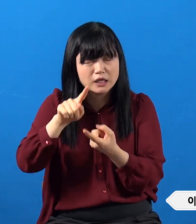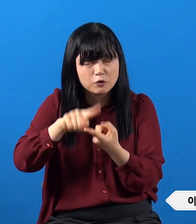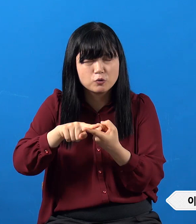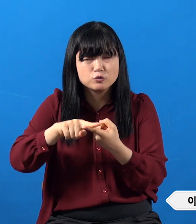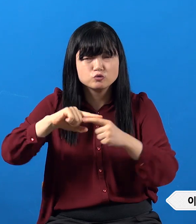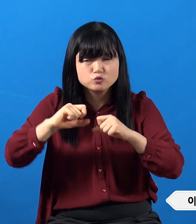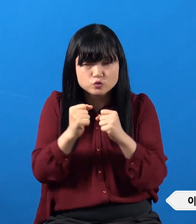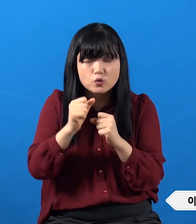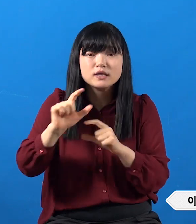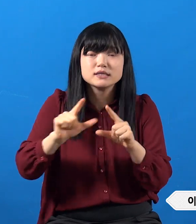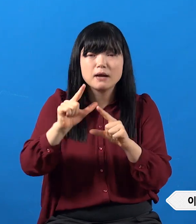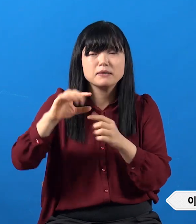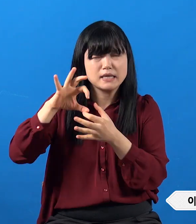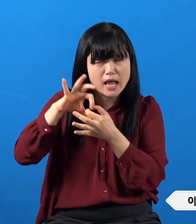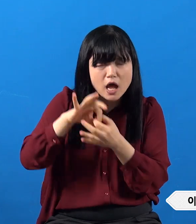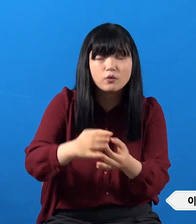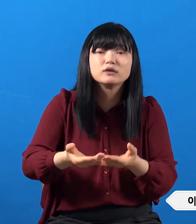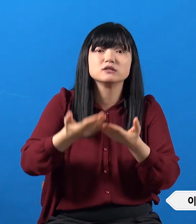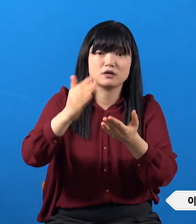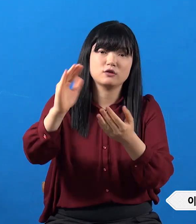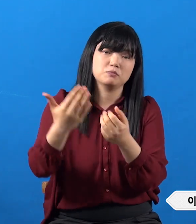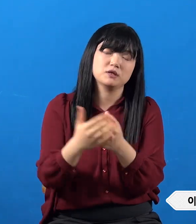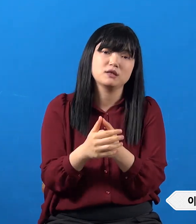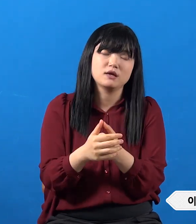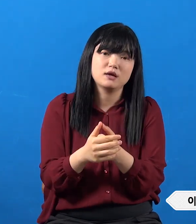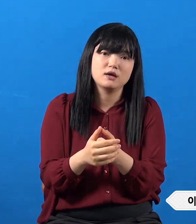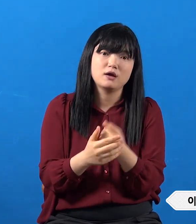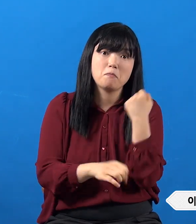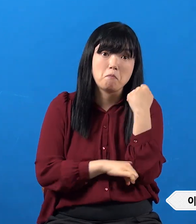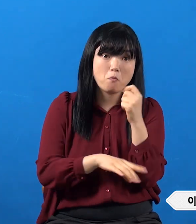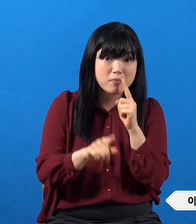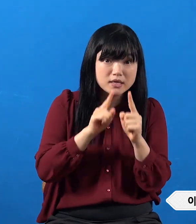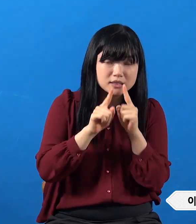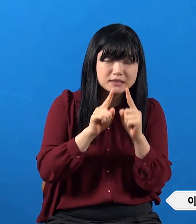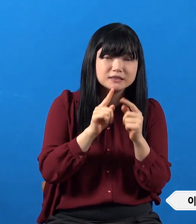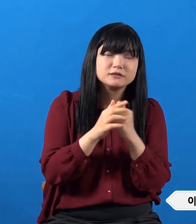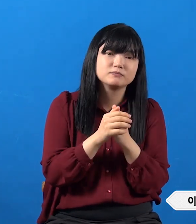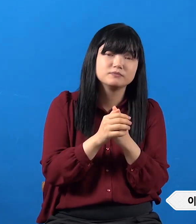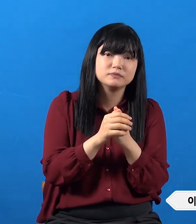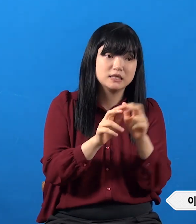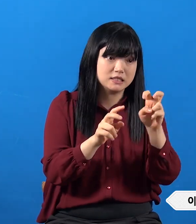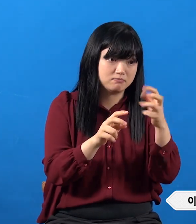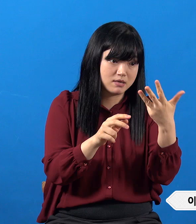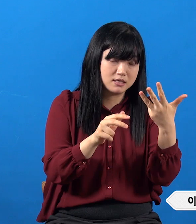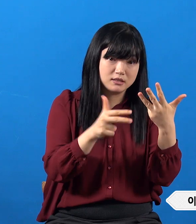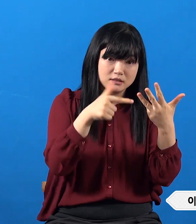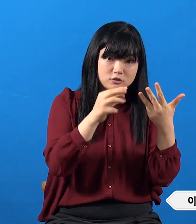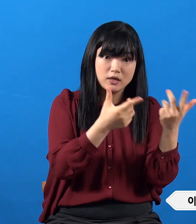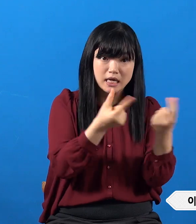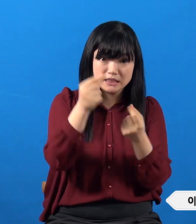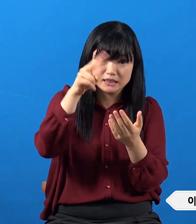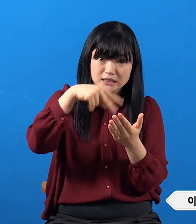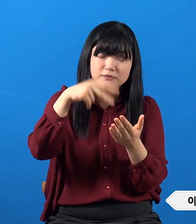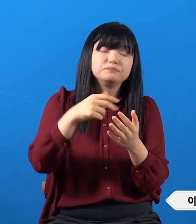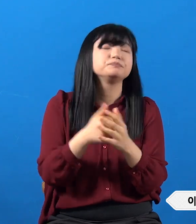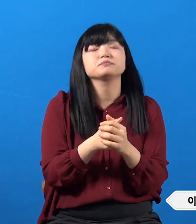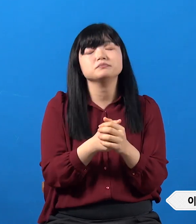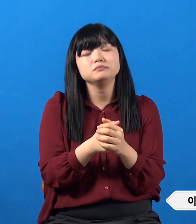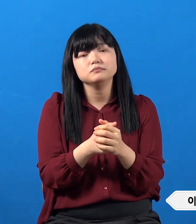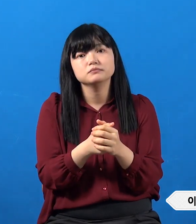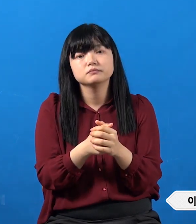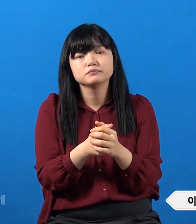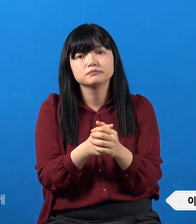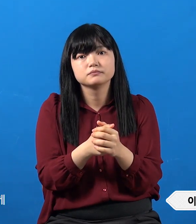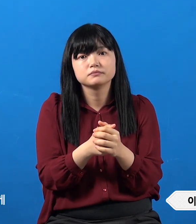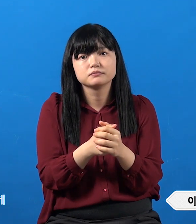삶을 지속적으로 드려야 한다는 것입니다. 여기 본문이 시작된 첫 번째 구절 28절을 다시 읽겠습니다. 다